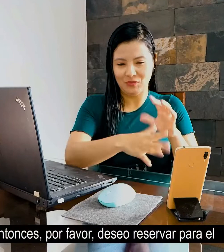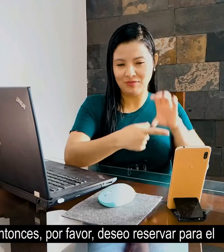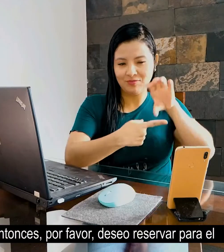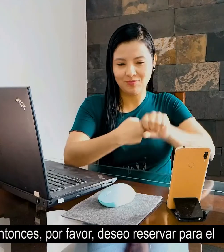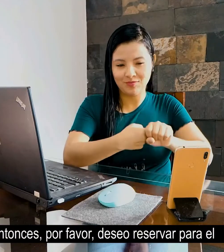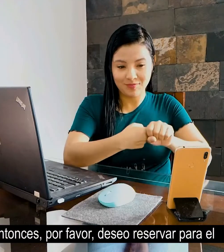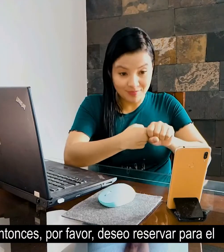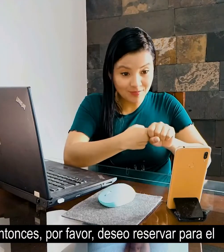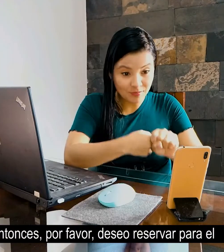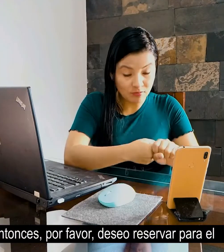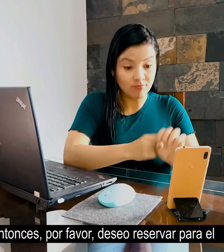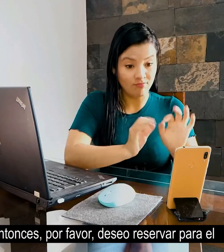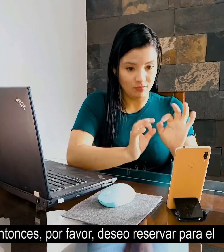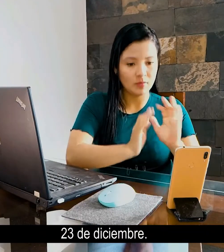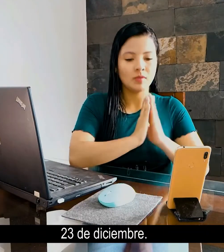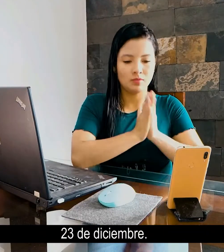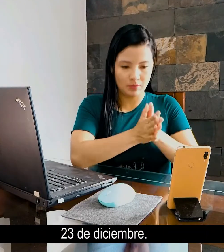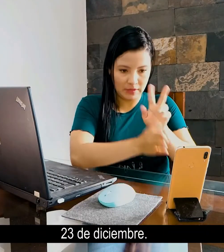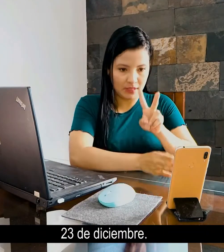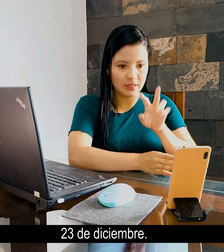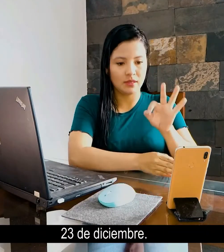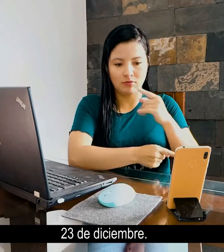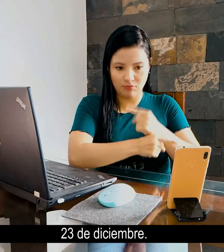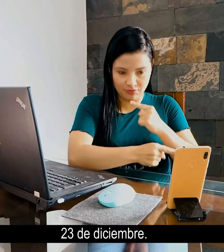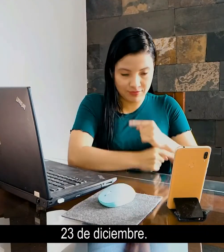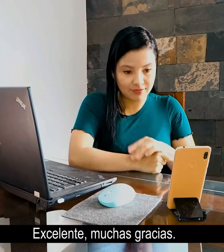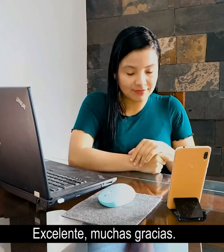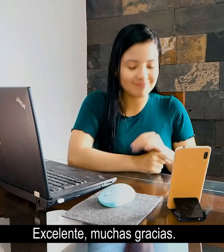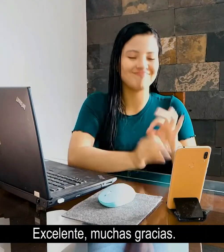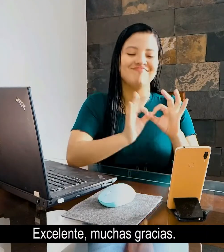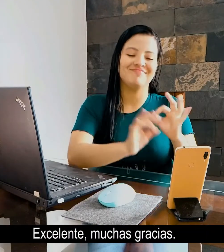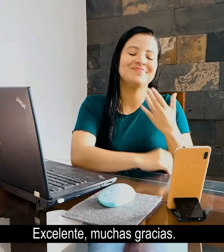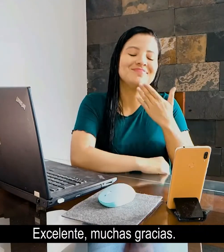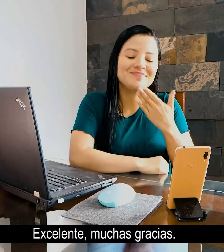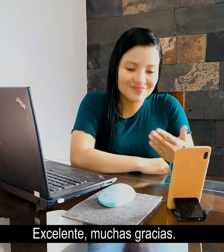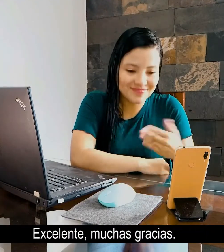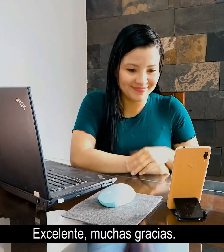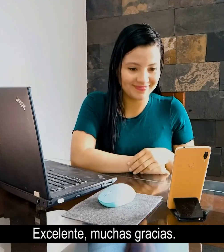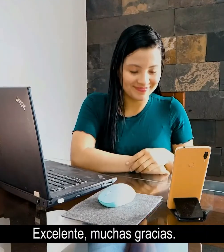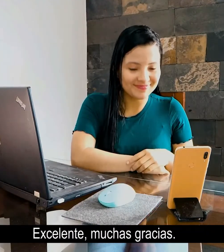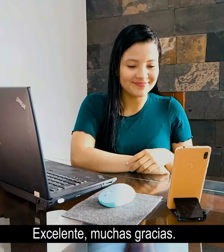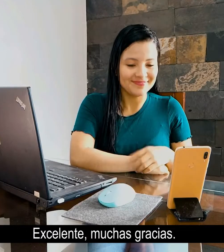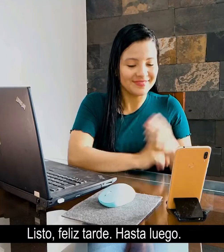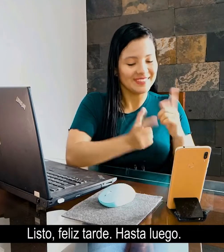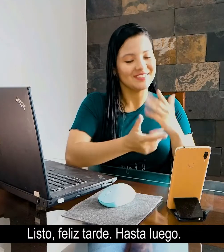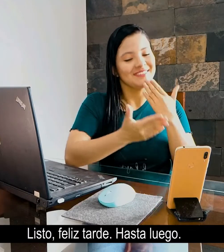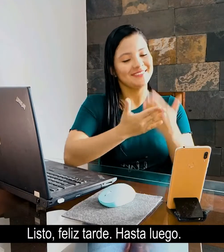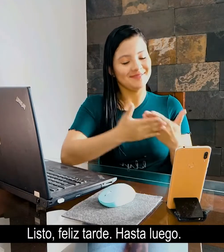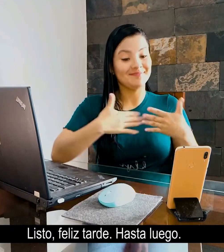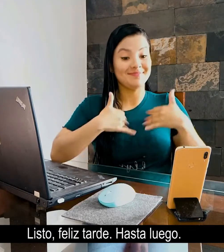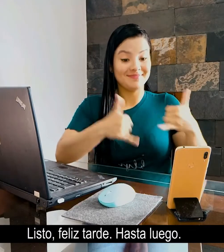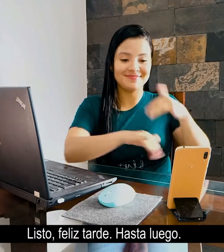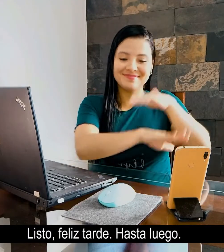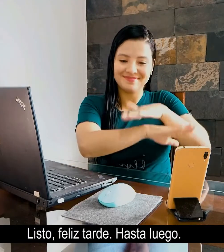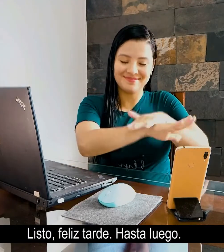Entonces, por favor, deseo reservar para el 23 de diciembre. Excelente, muchas gracias. Listo, feliz tarde, hasta